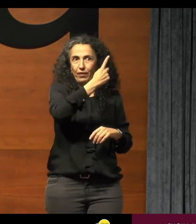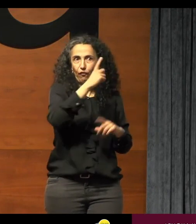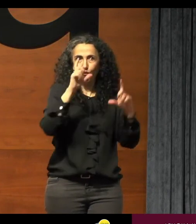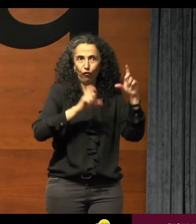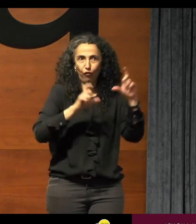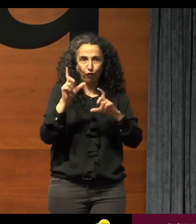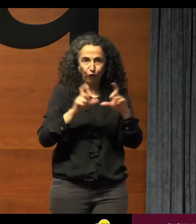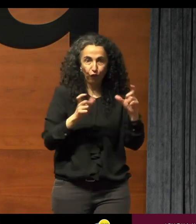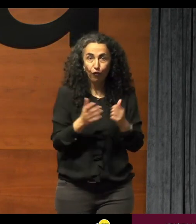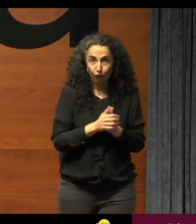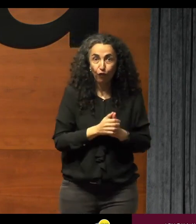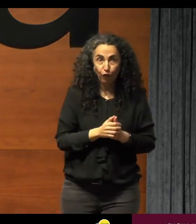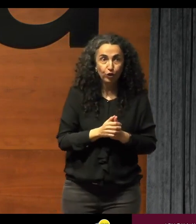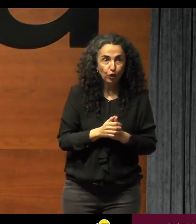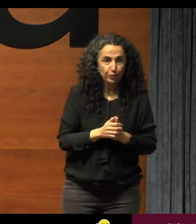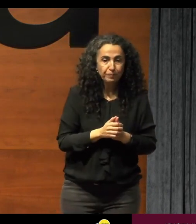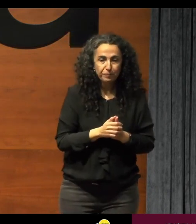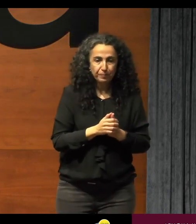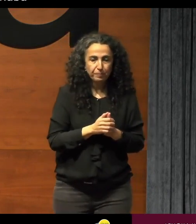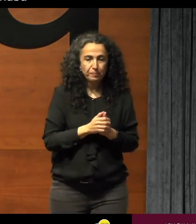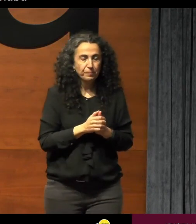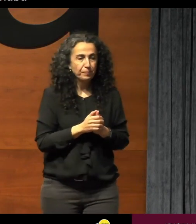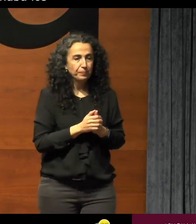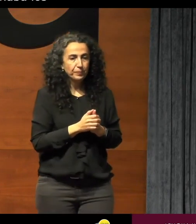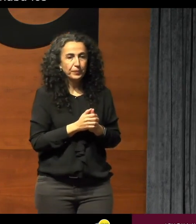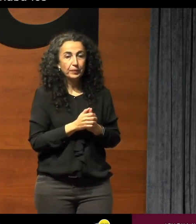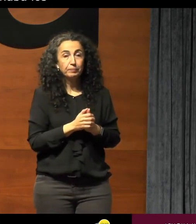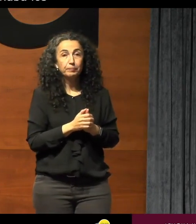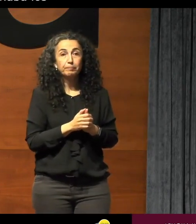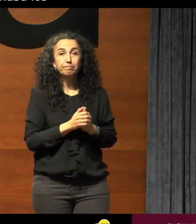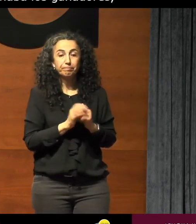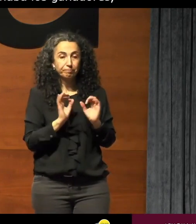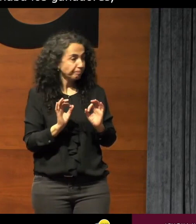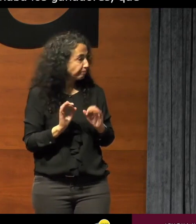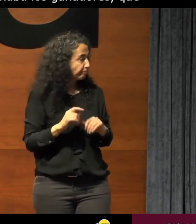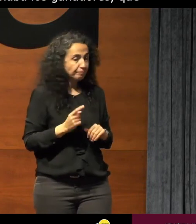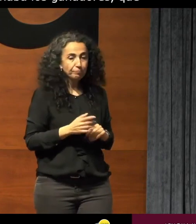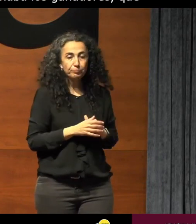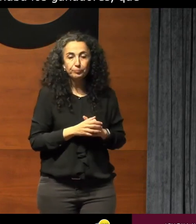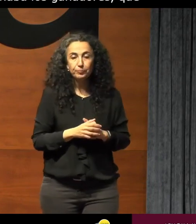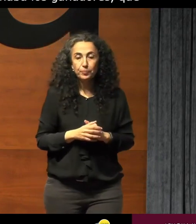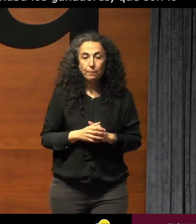ganadores, que son los que habéis visto en las primeras fotografías.